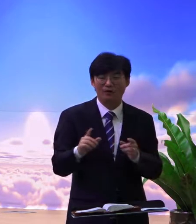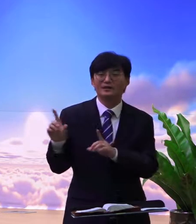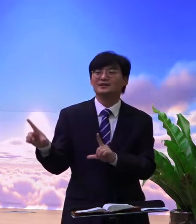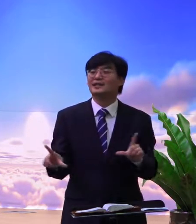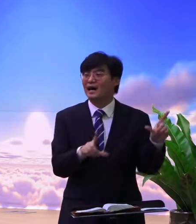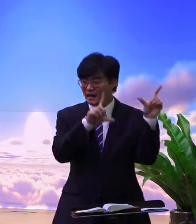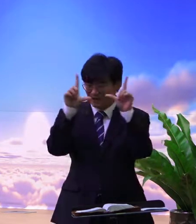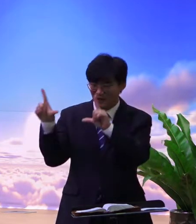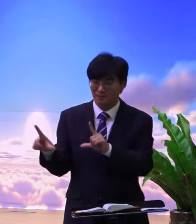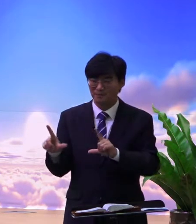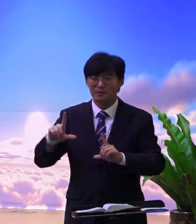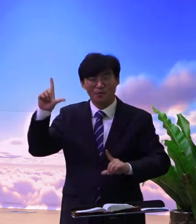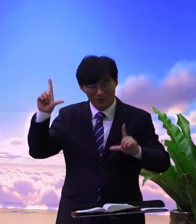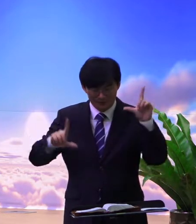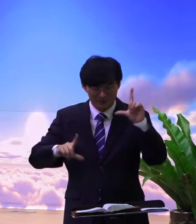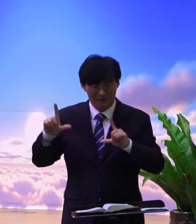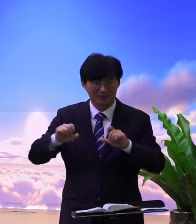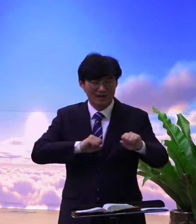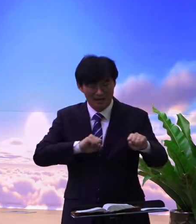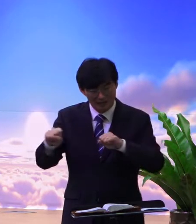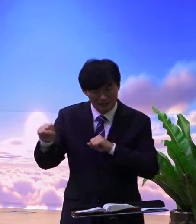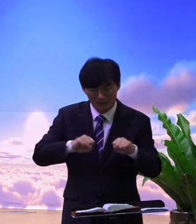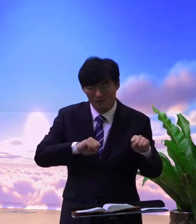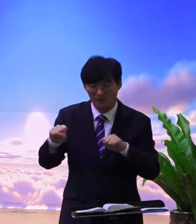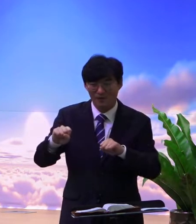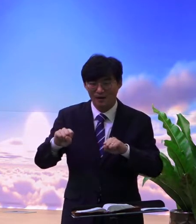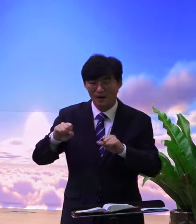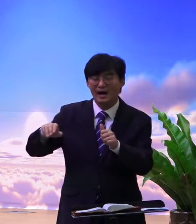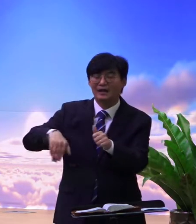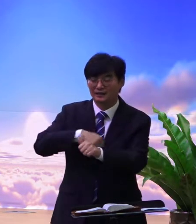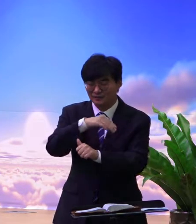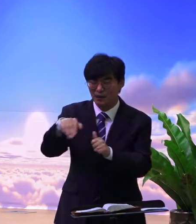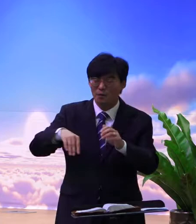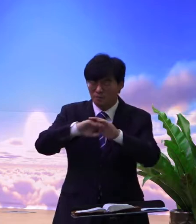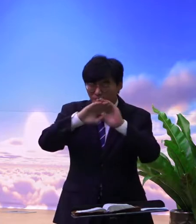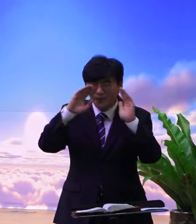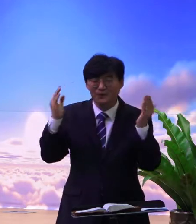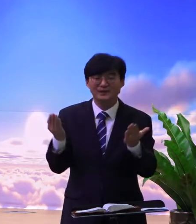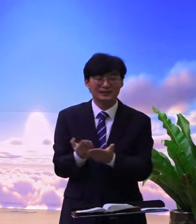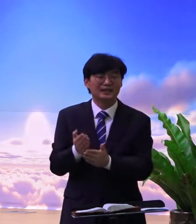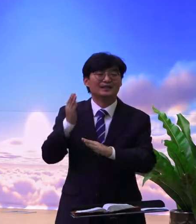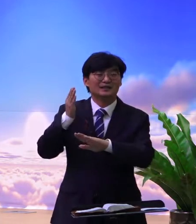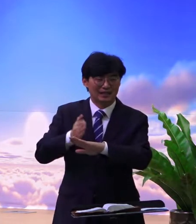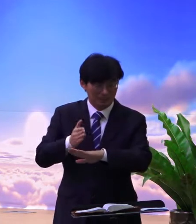감사의 찬양과 입술의 고백과 그런 예배와 제사로서 하나님을 섬기는